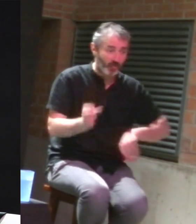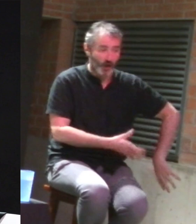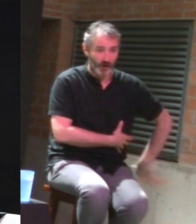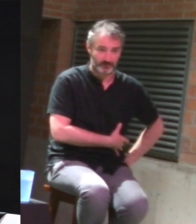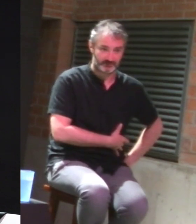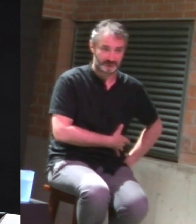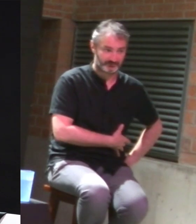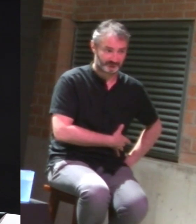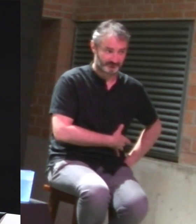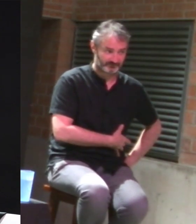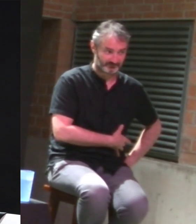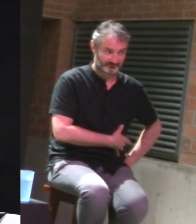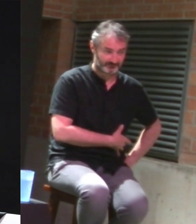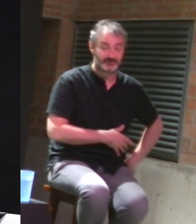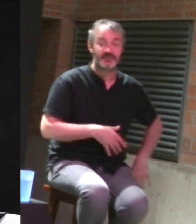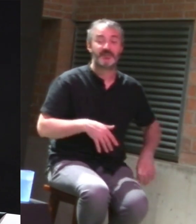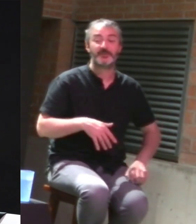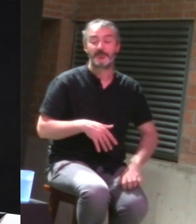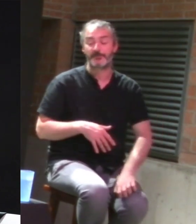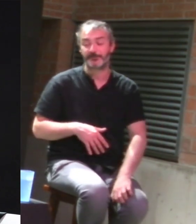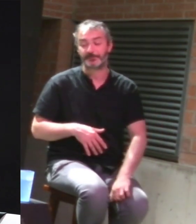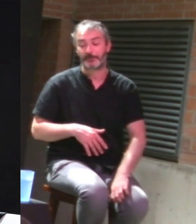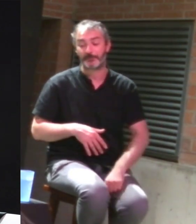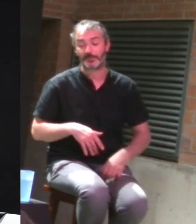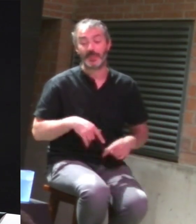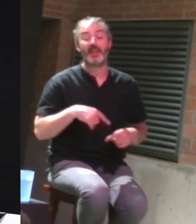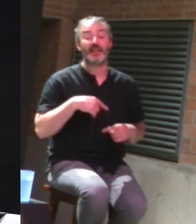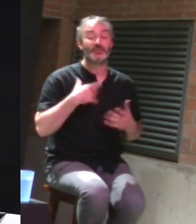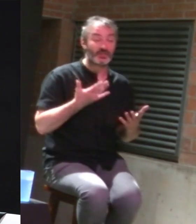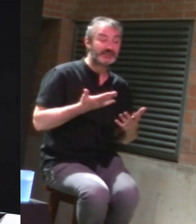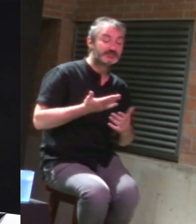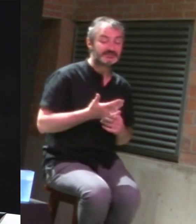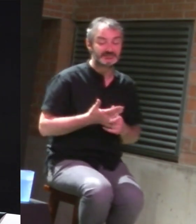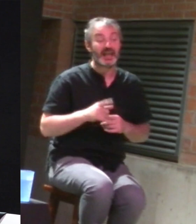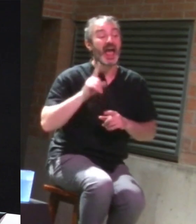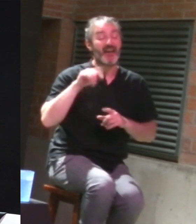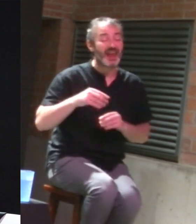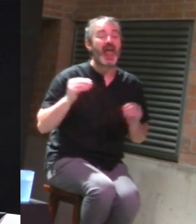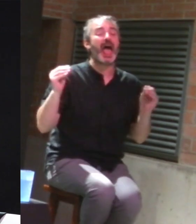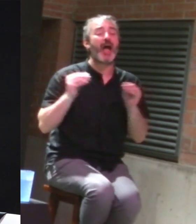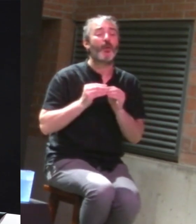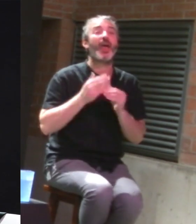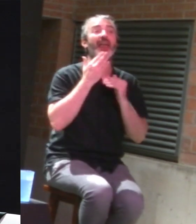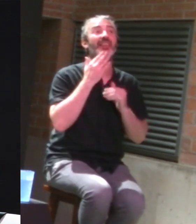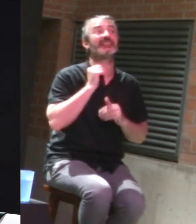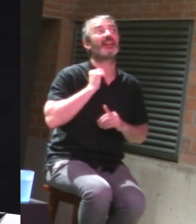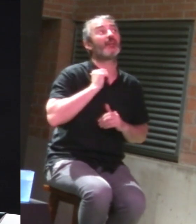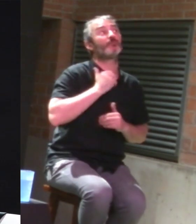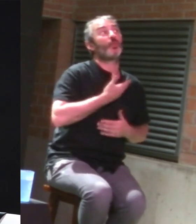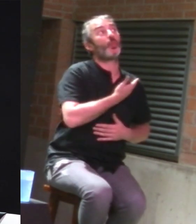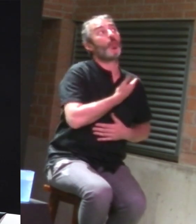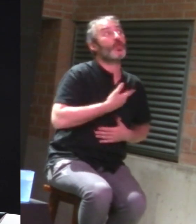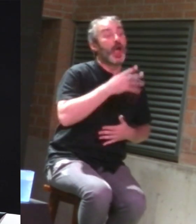arribarà. Després d'una lluita, que ara us l'explicaré, l'acord no vindrà de mans dels patrons catalans, sinó des